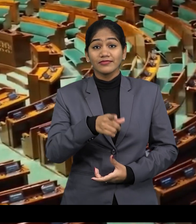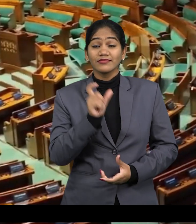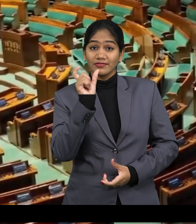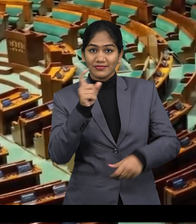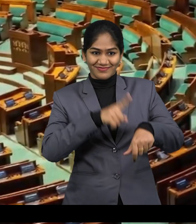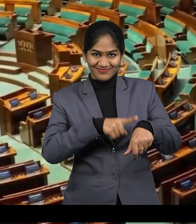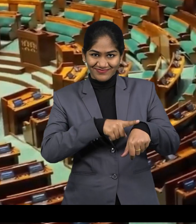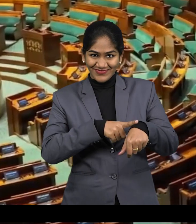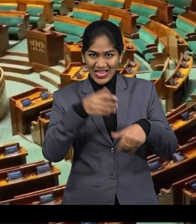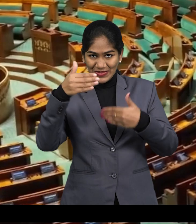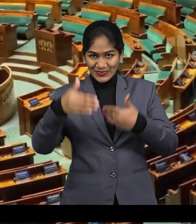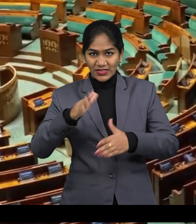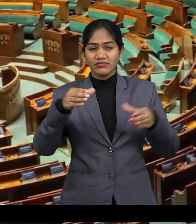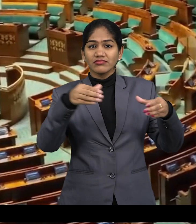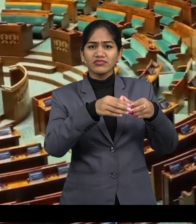లోక్సభ పదవీ కాలం.